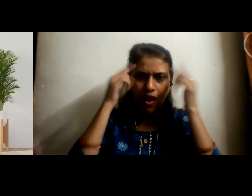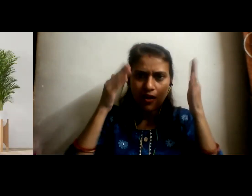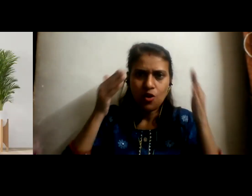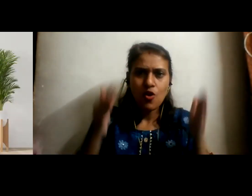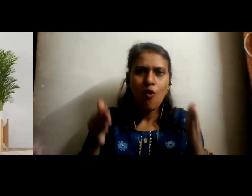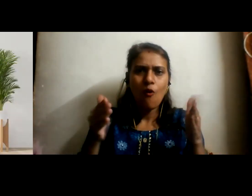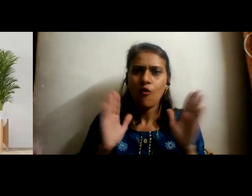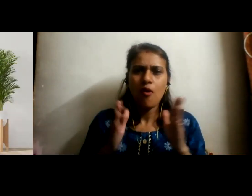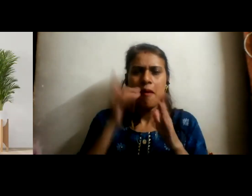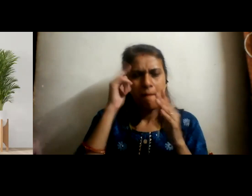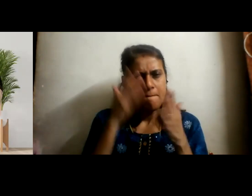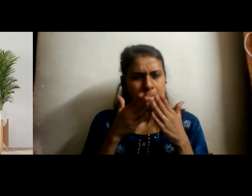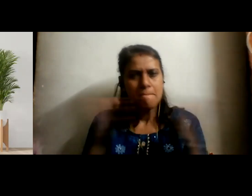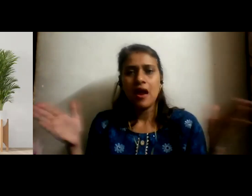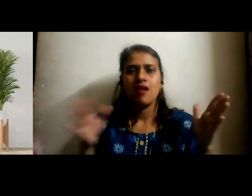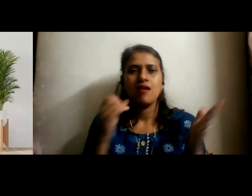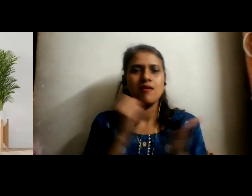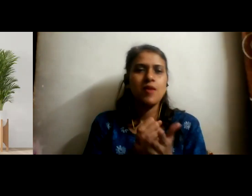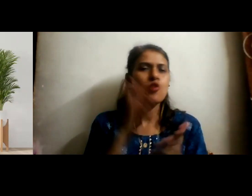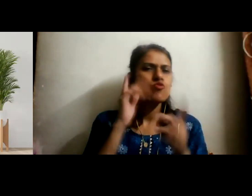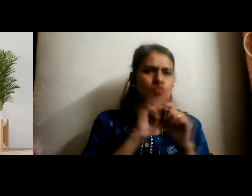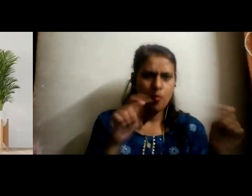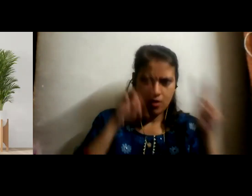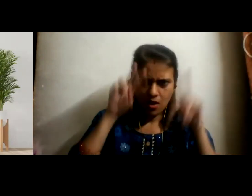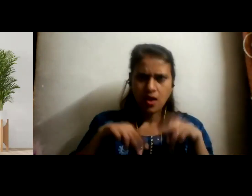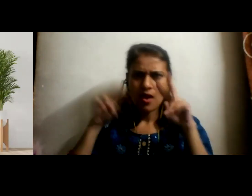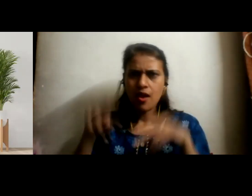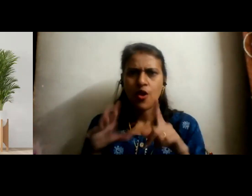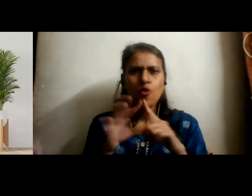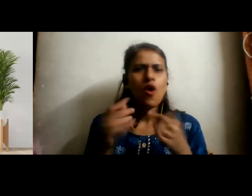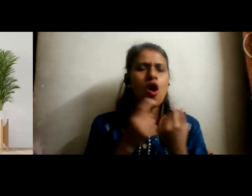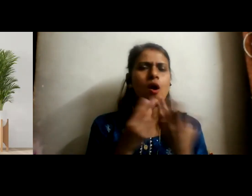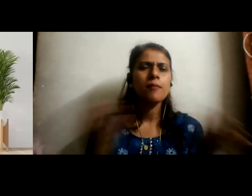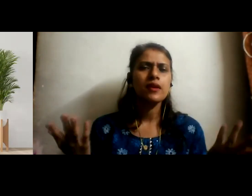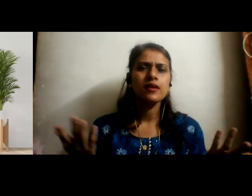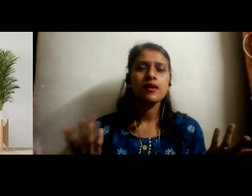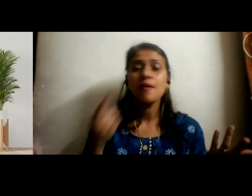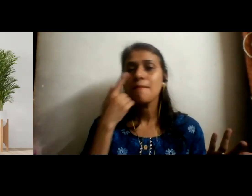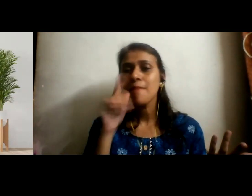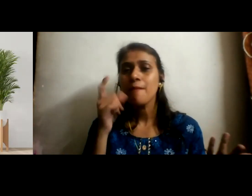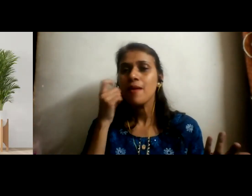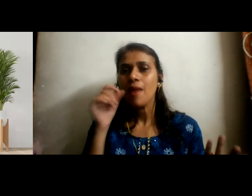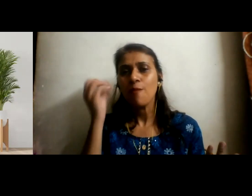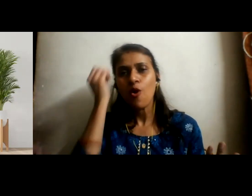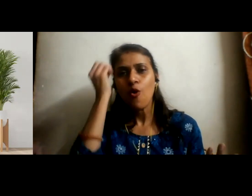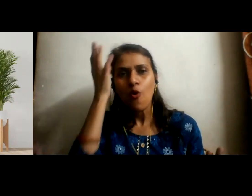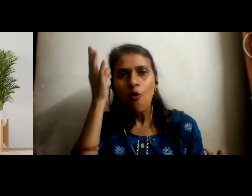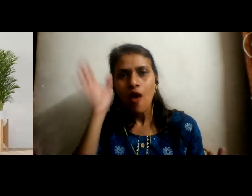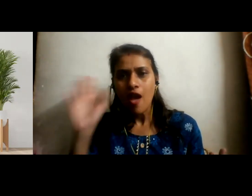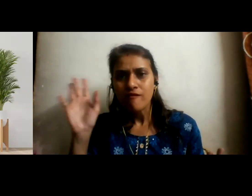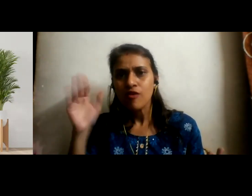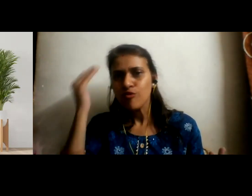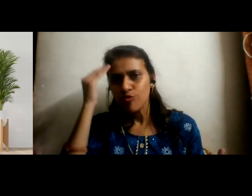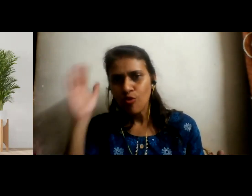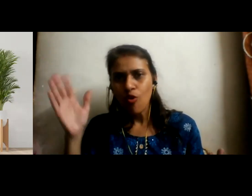हम लोग के सेक्टर में हम लोग कितना न्यूज़पेपर पढ़ते हैं, आप खुद देखिए कि कितने लोग हैं पेरेंट्स अवेयर कि हो क्या रहा है